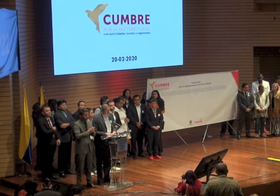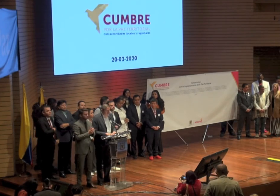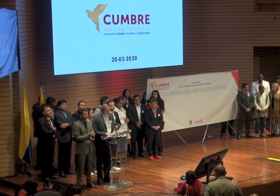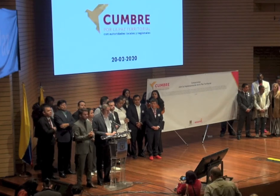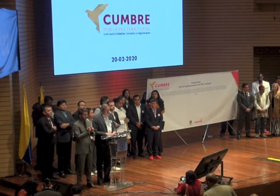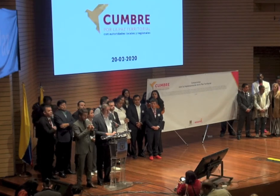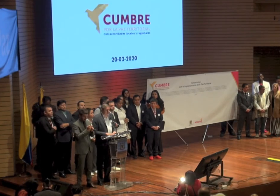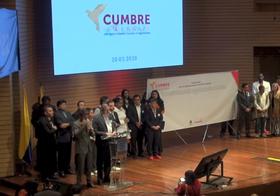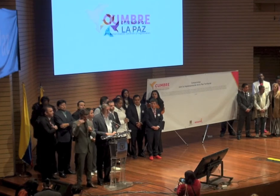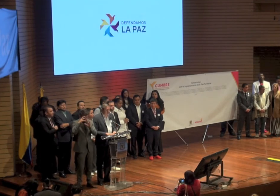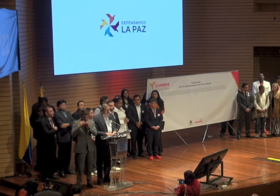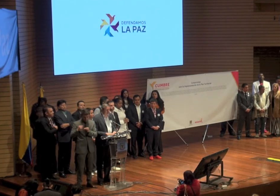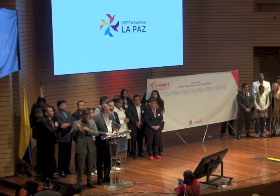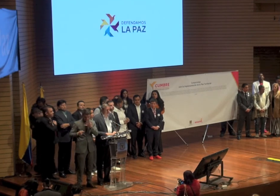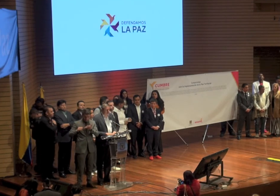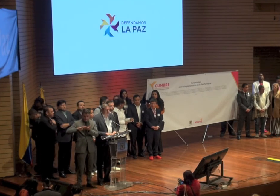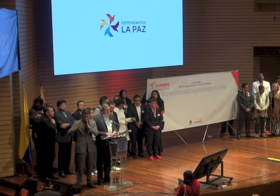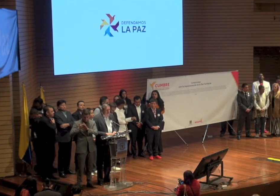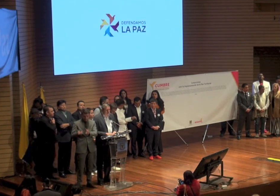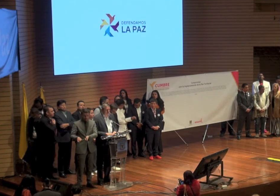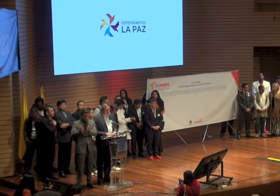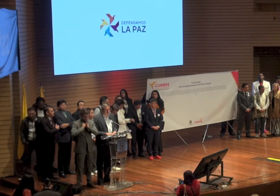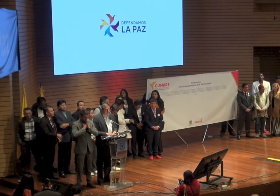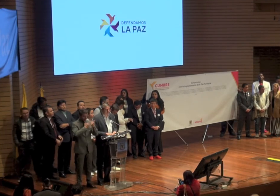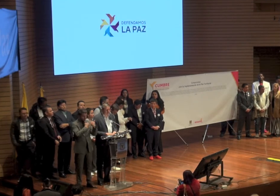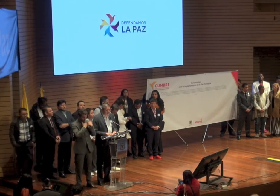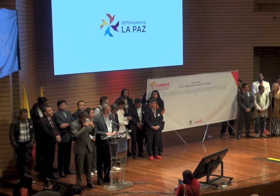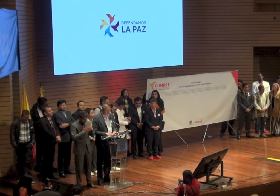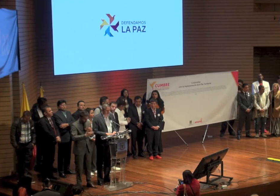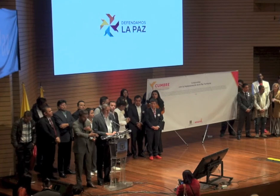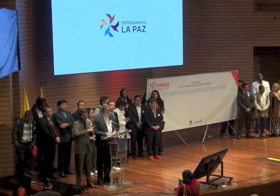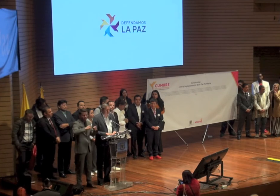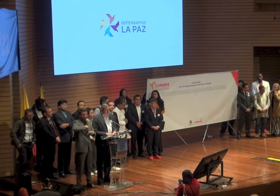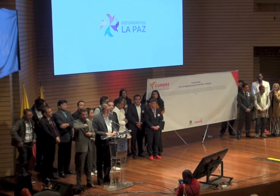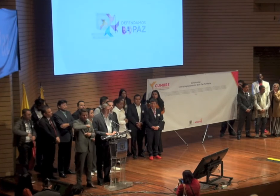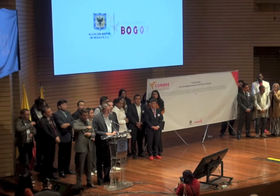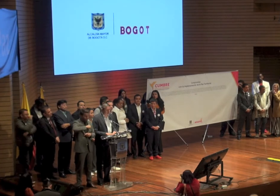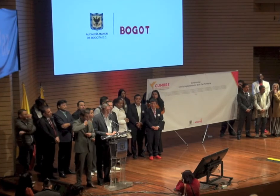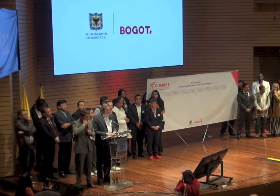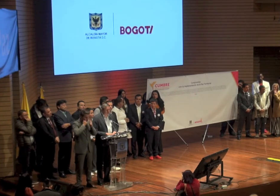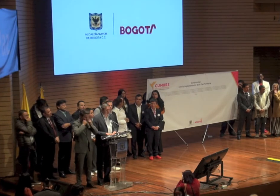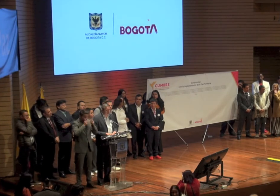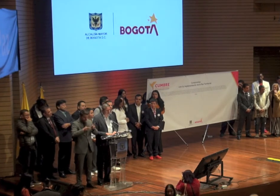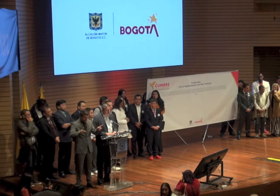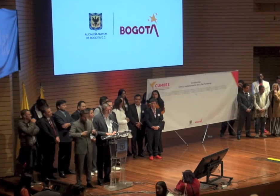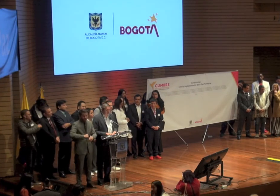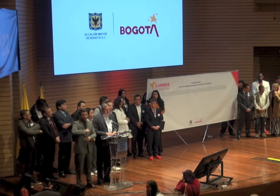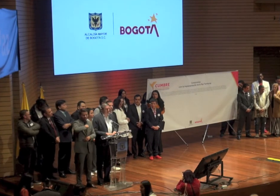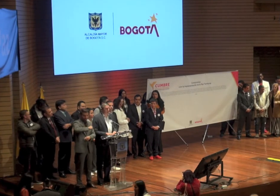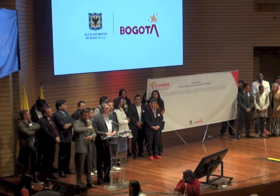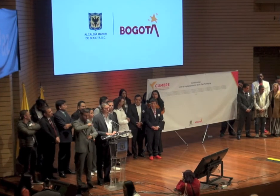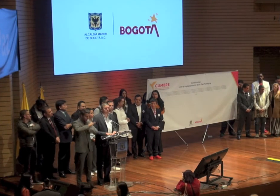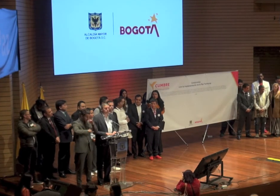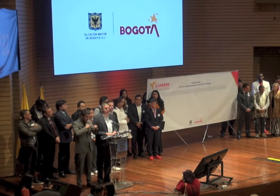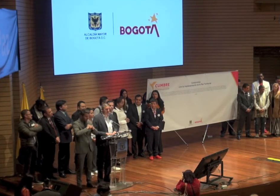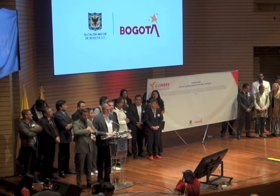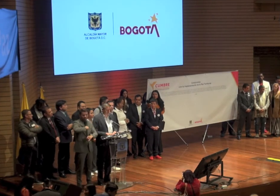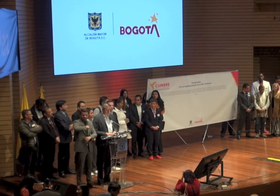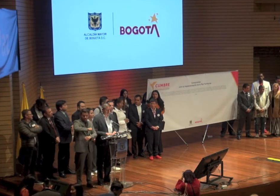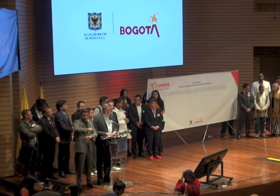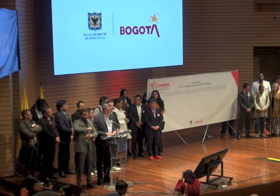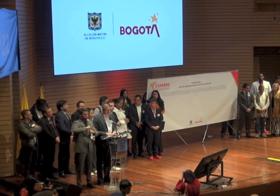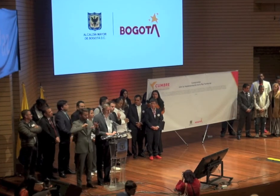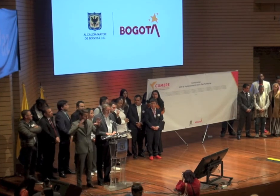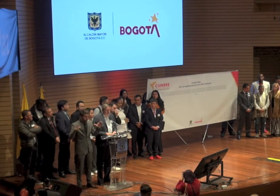del acuerdo de paz en materia de derechos fundamentales, derechos humanos y derecho internacional humanitario, nos